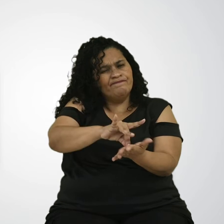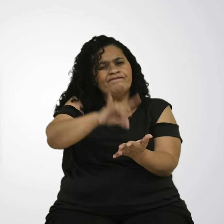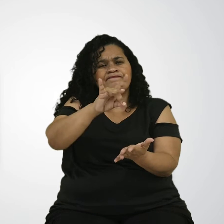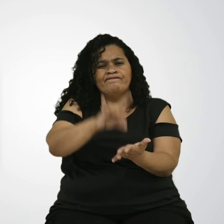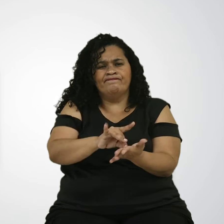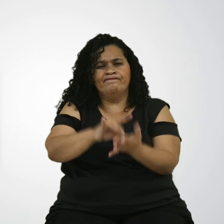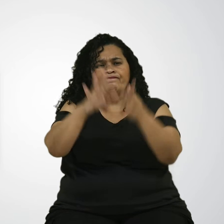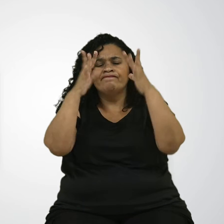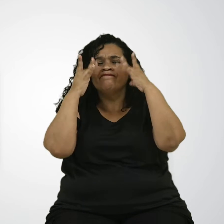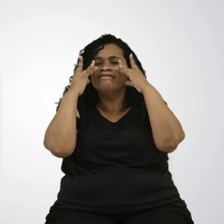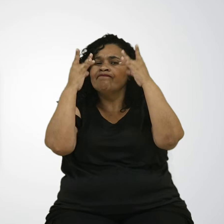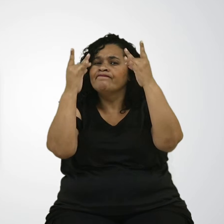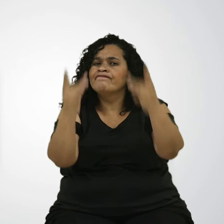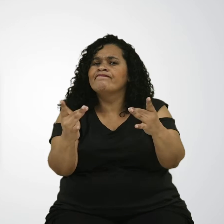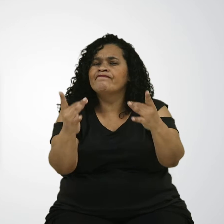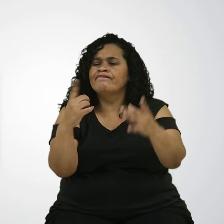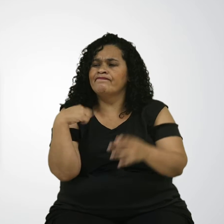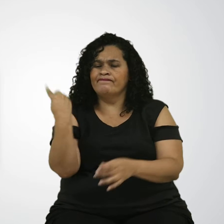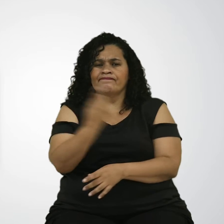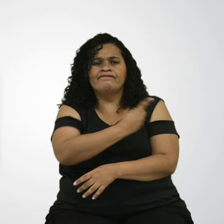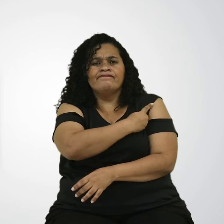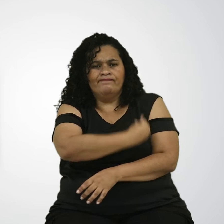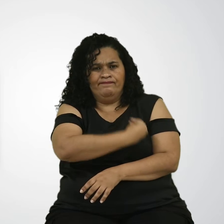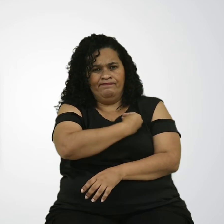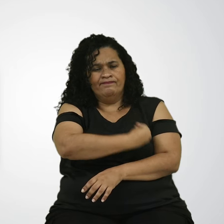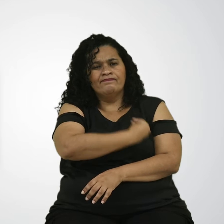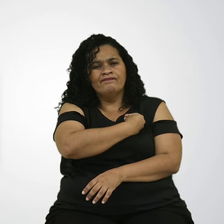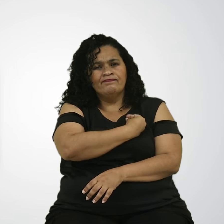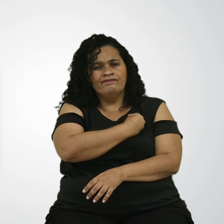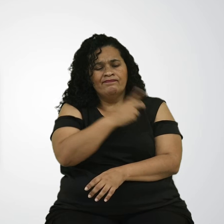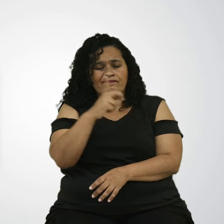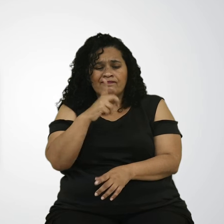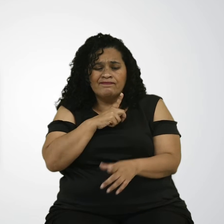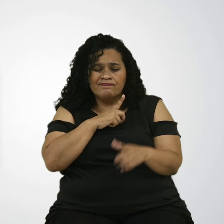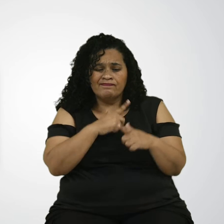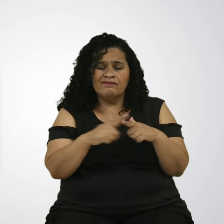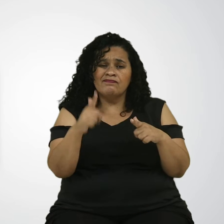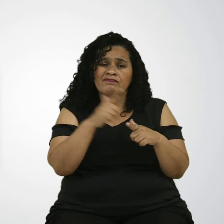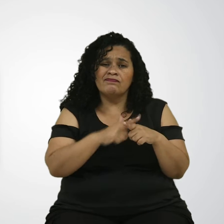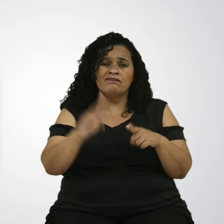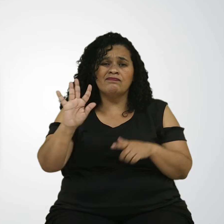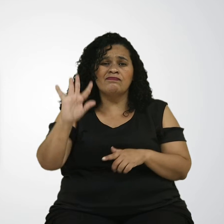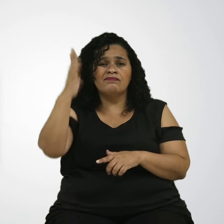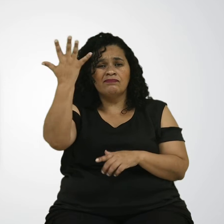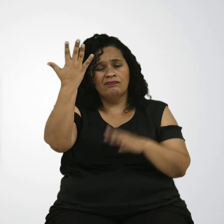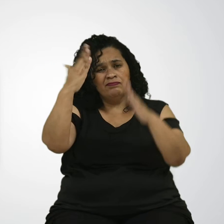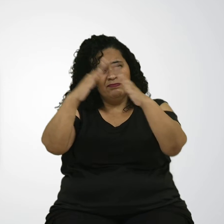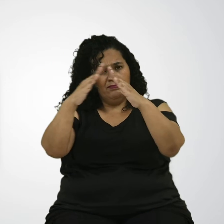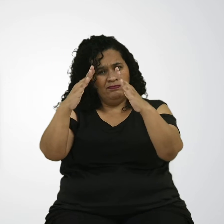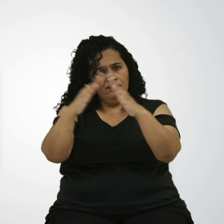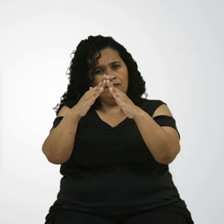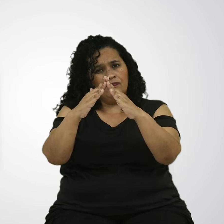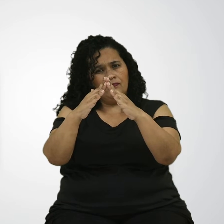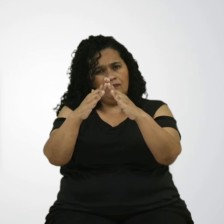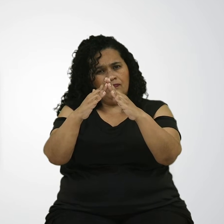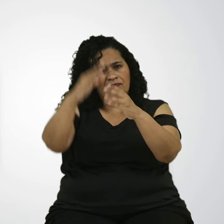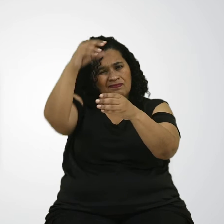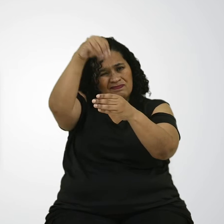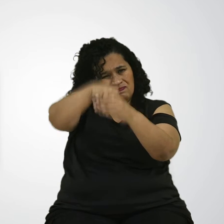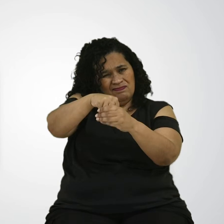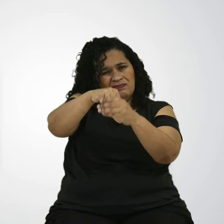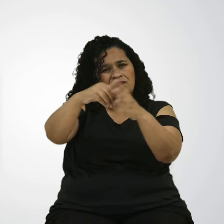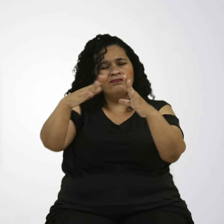alerta para todos nós. Por quê? Porque há um problema nos lares, há um problema dentro de